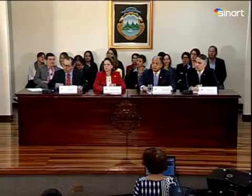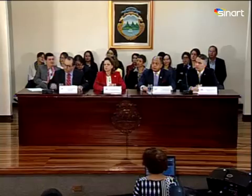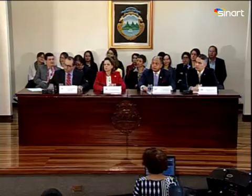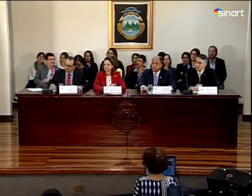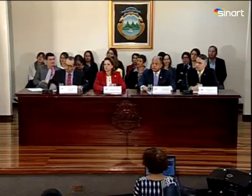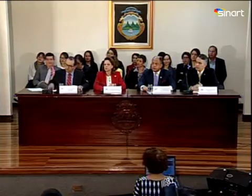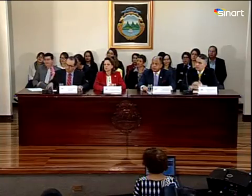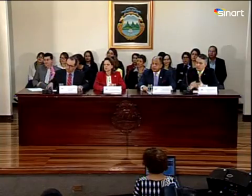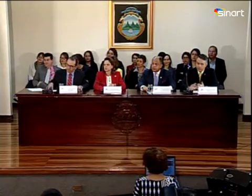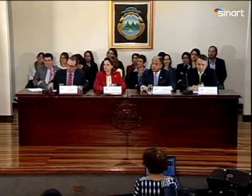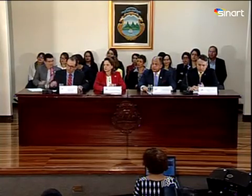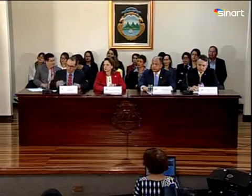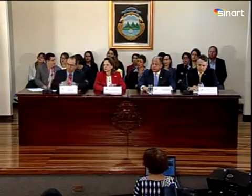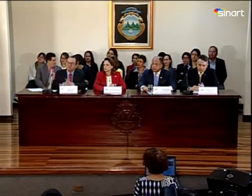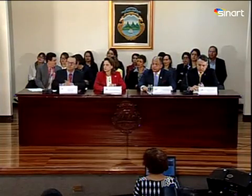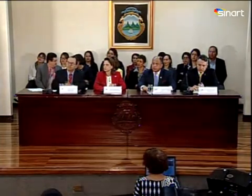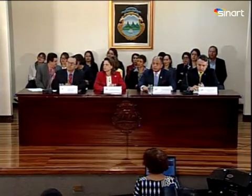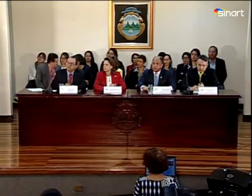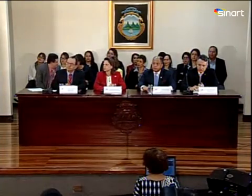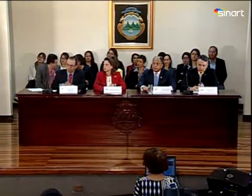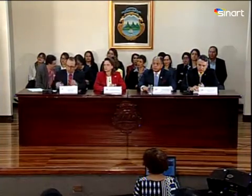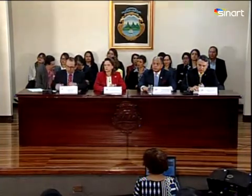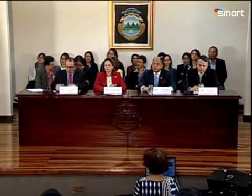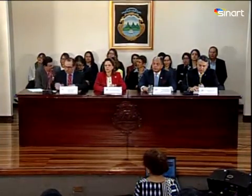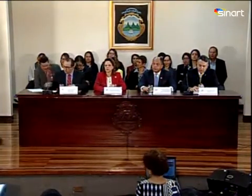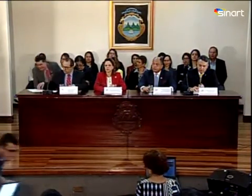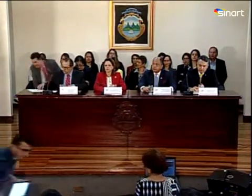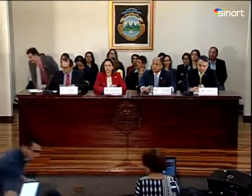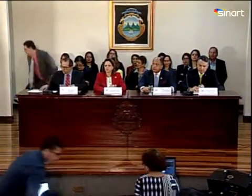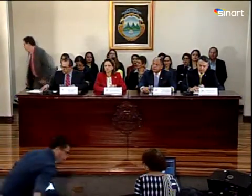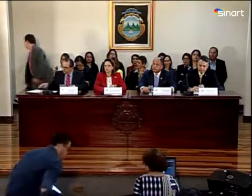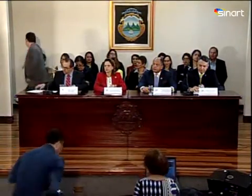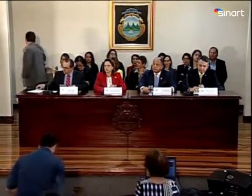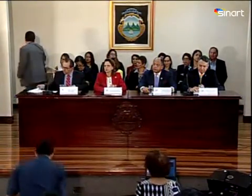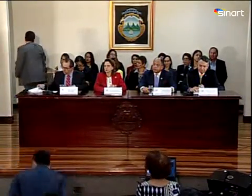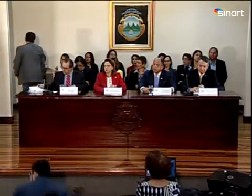consultas. Iniciamos con Melanie Corrales de Canal 13 Sinar.